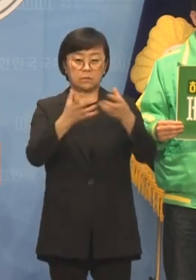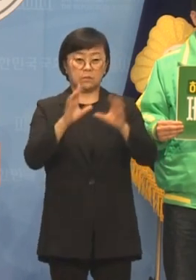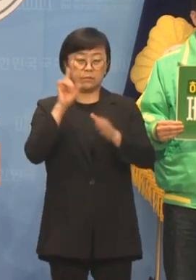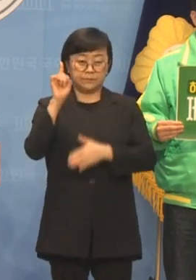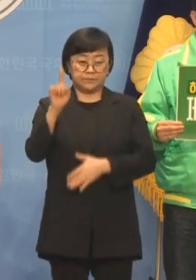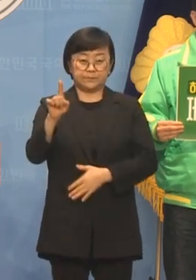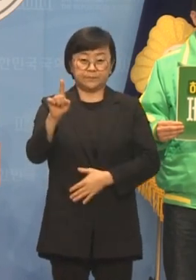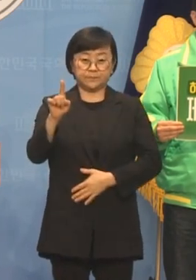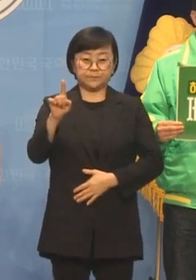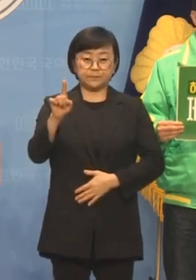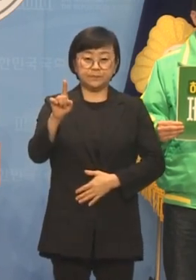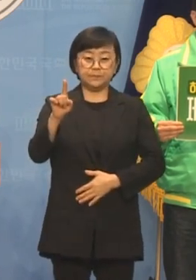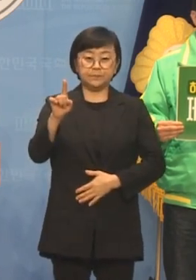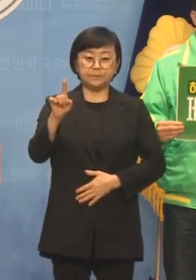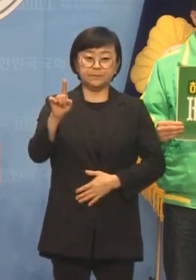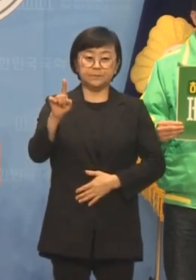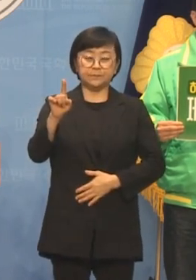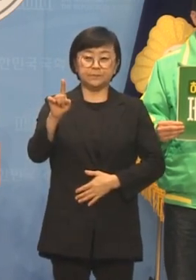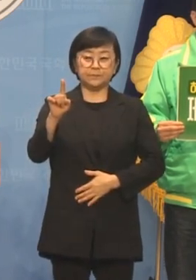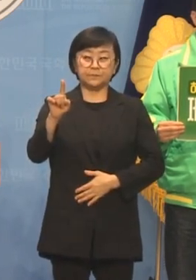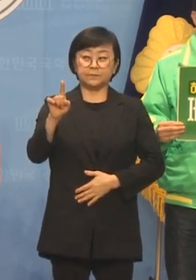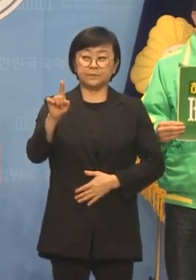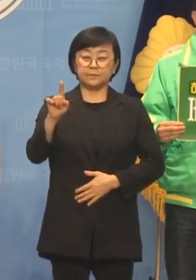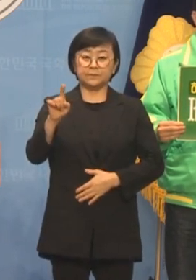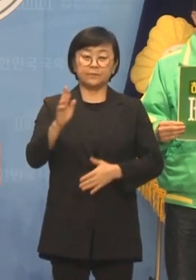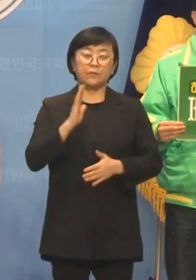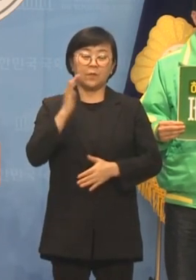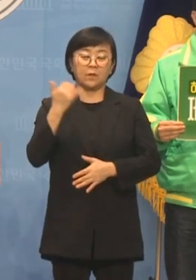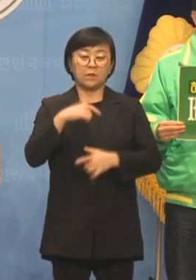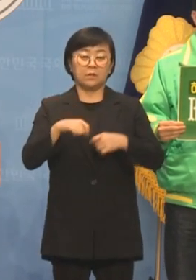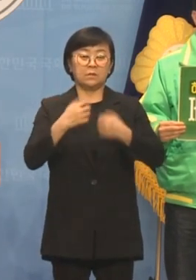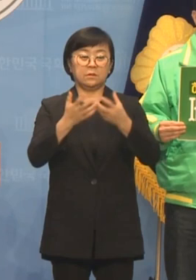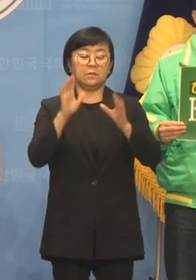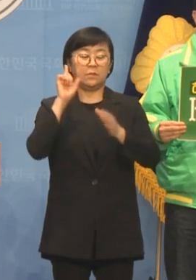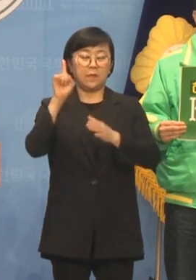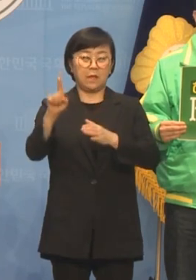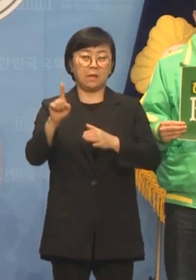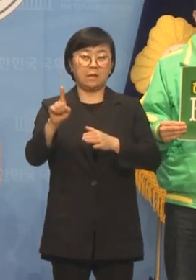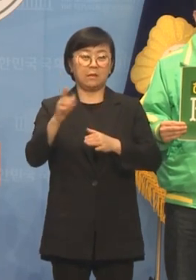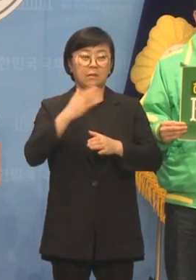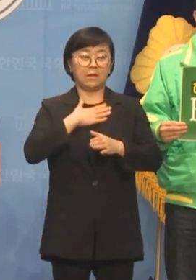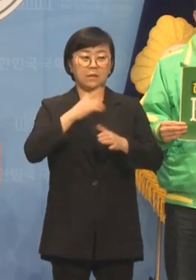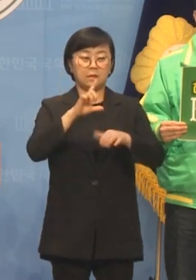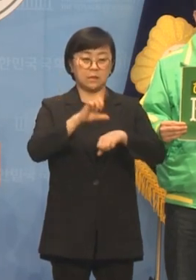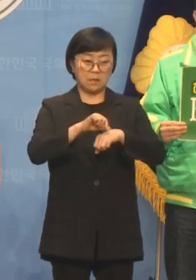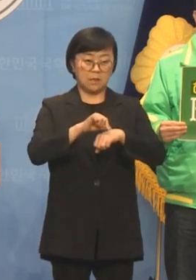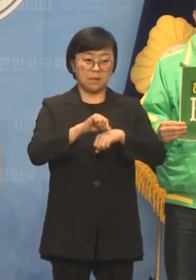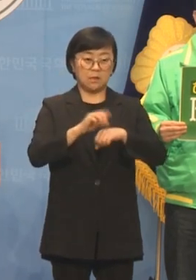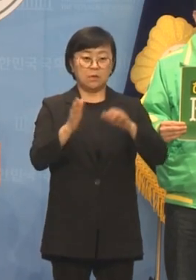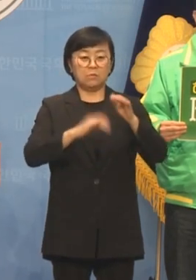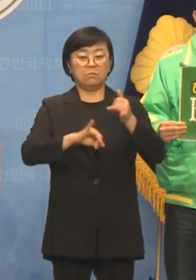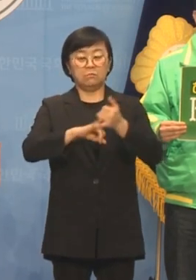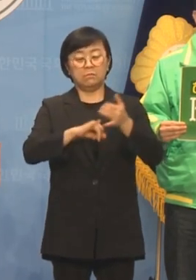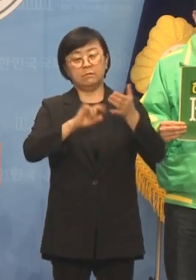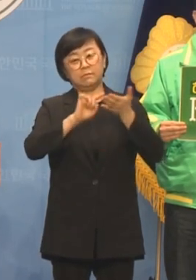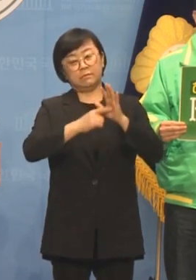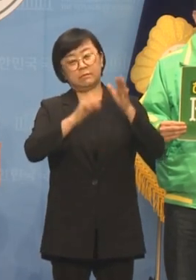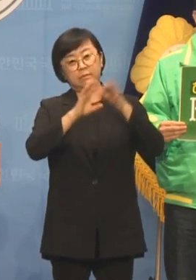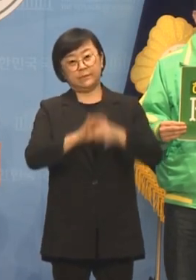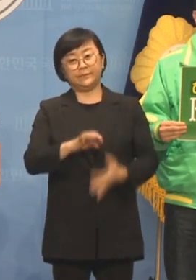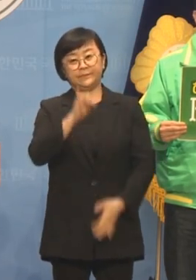내일에 어 다시 하겠습니다 녹색 정의한 내일의 시간에 대한 시간 공약 발표는 계속 이어지고